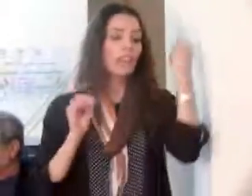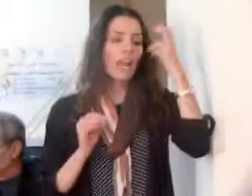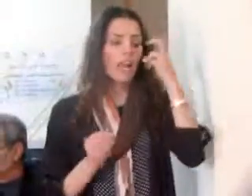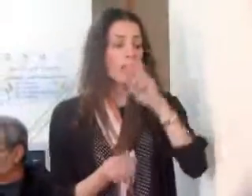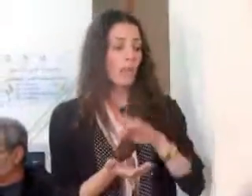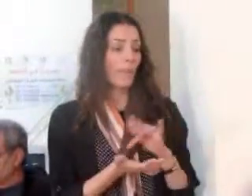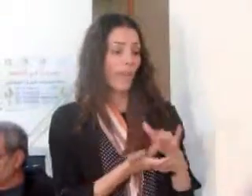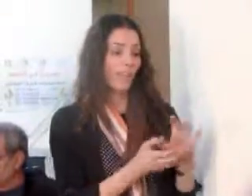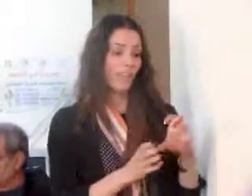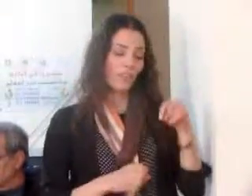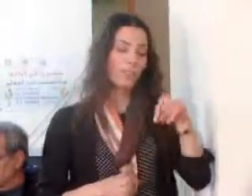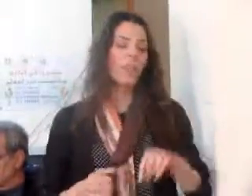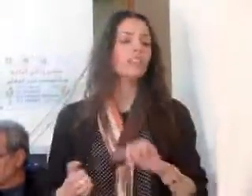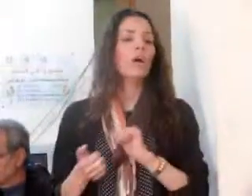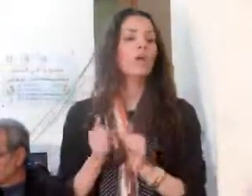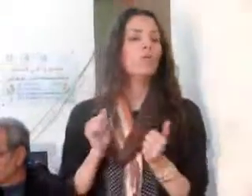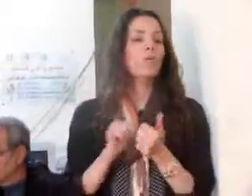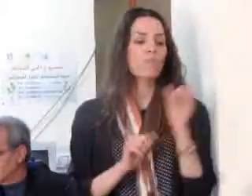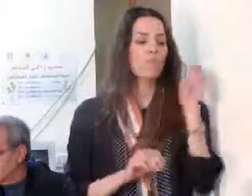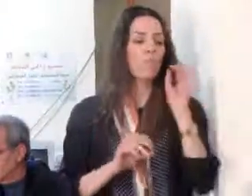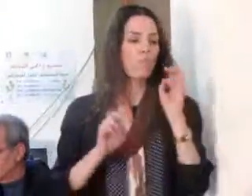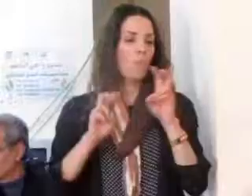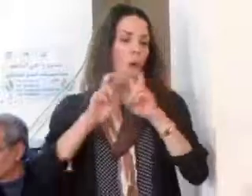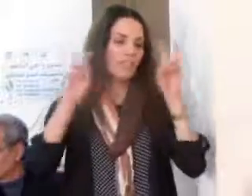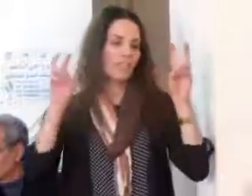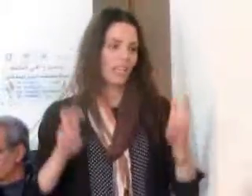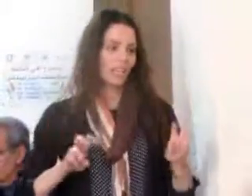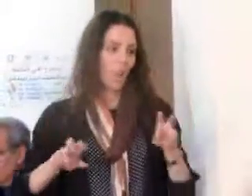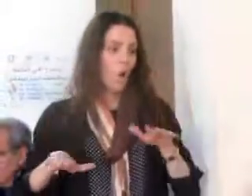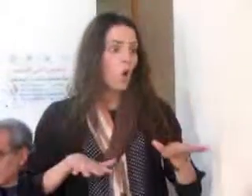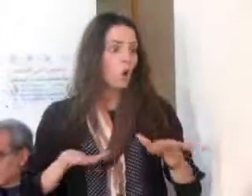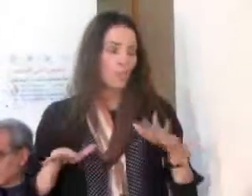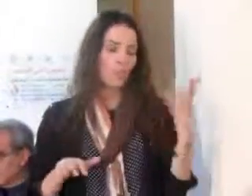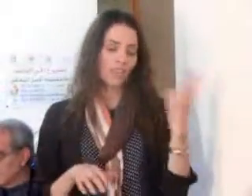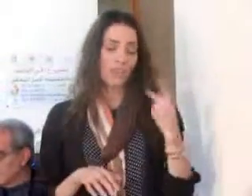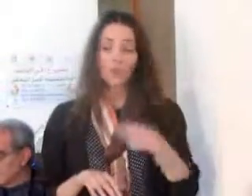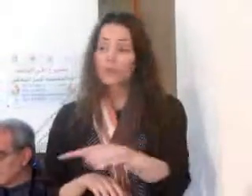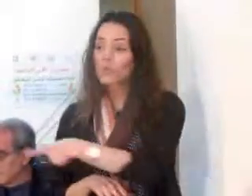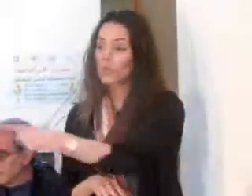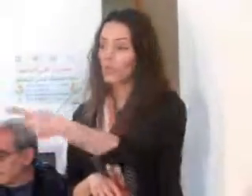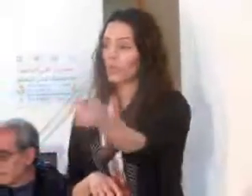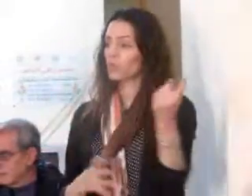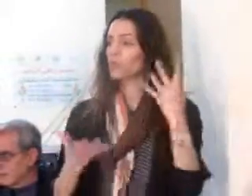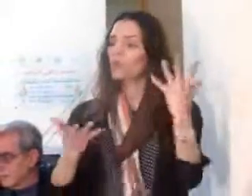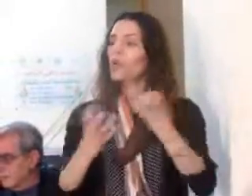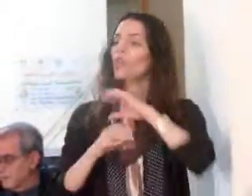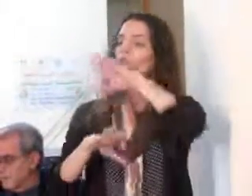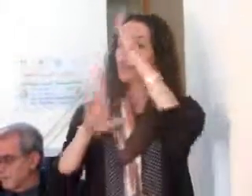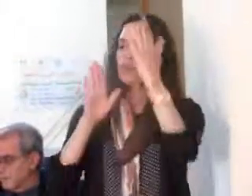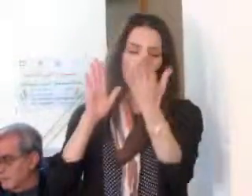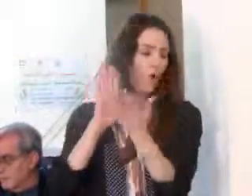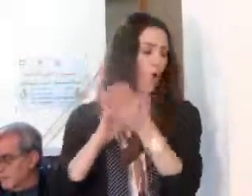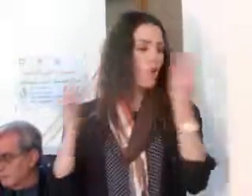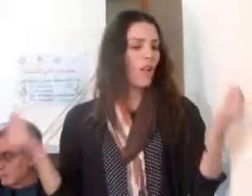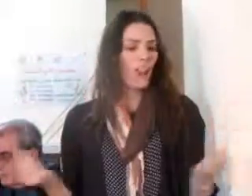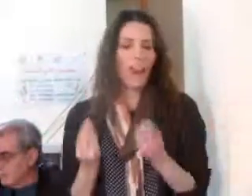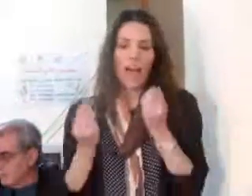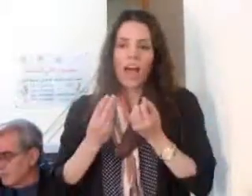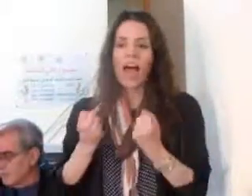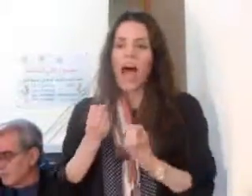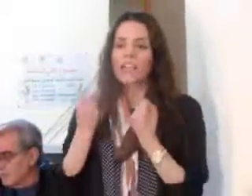المحلية في البلاد، ولا المؤسسات الحكومية. وكمان أنه أنتوا تأخذوا كل الأدوات اللي ممكن تأخذوها